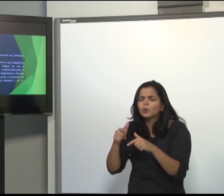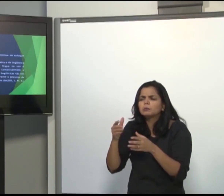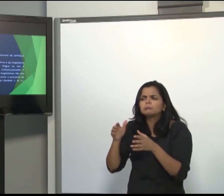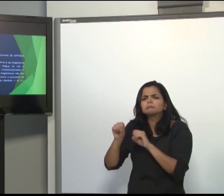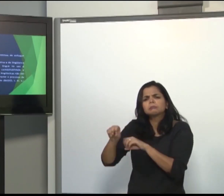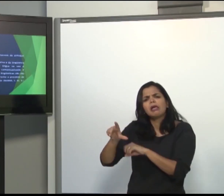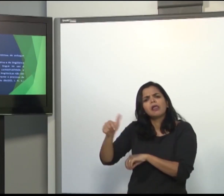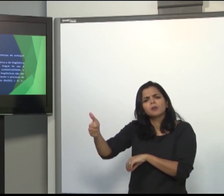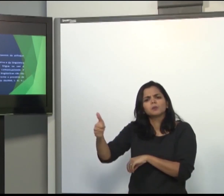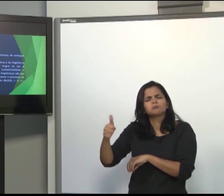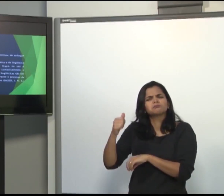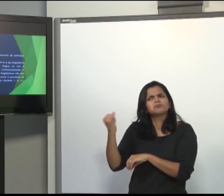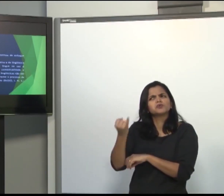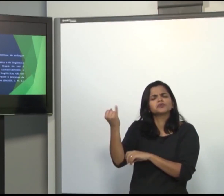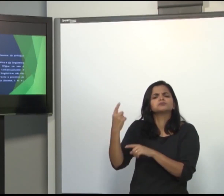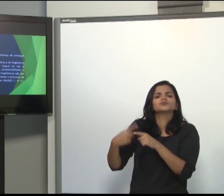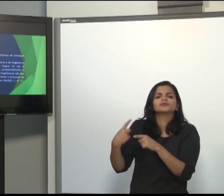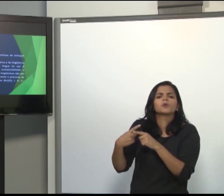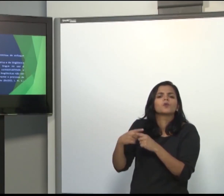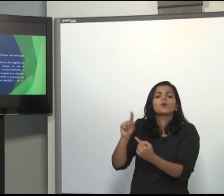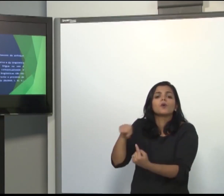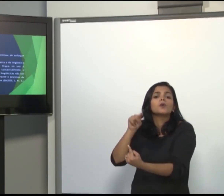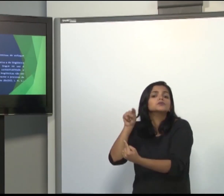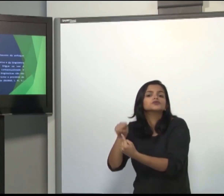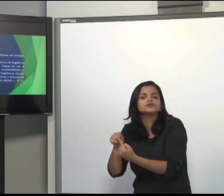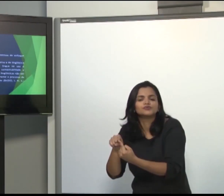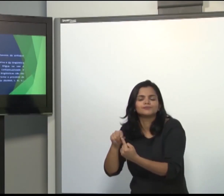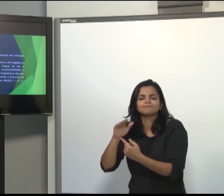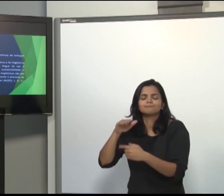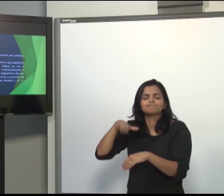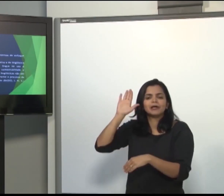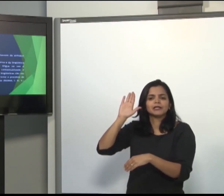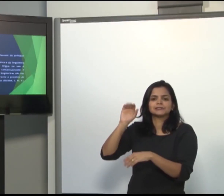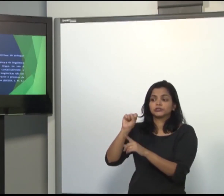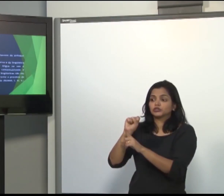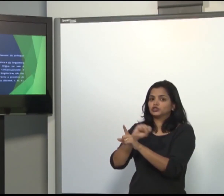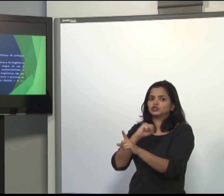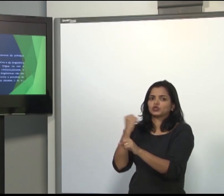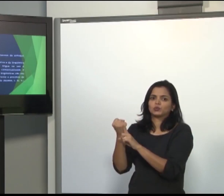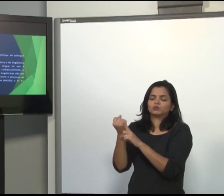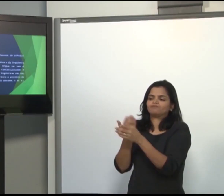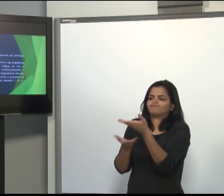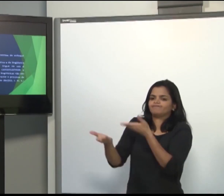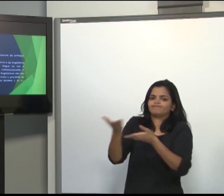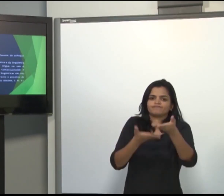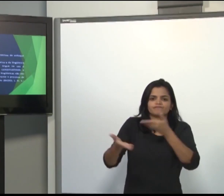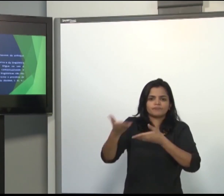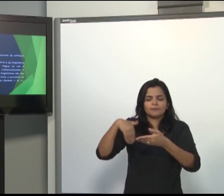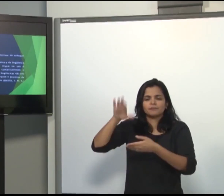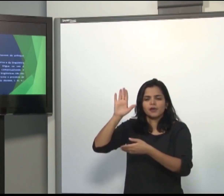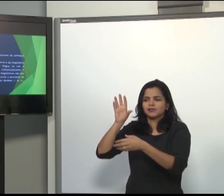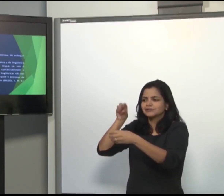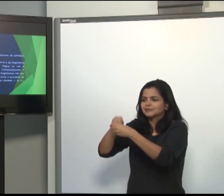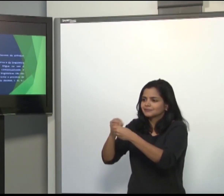linguagem, percebam que a língua está vinculada a L1. Objetivo social